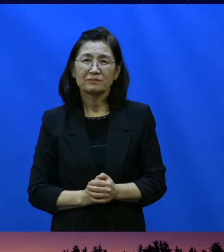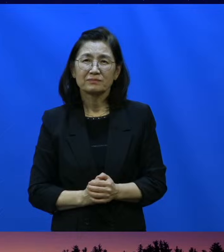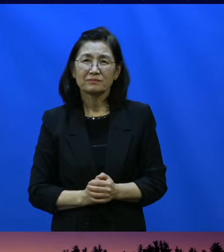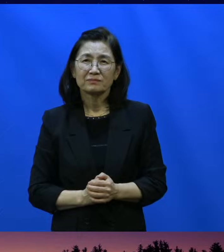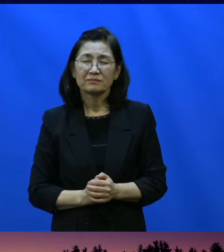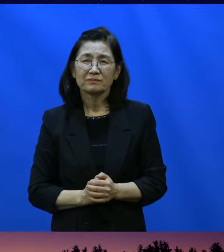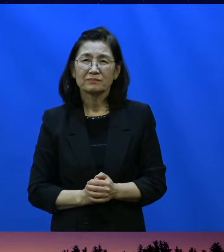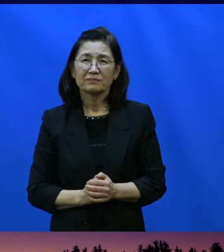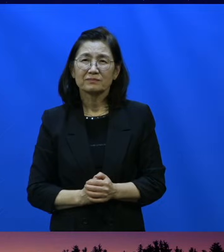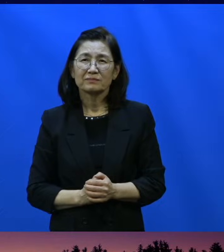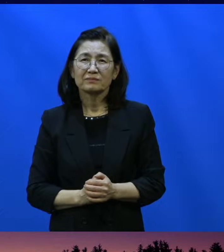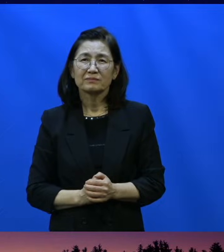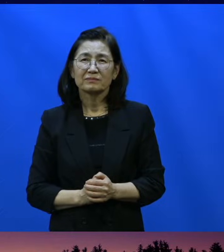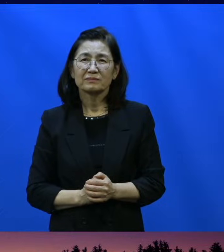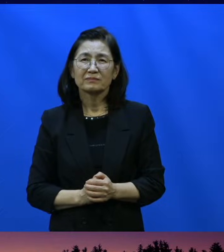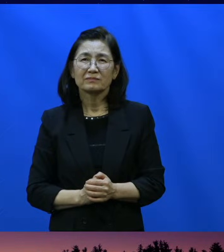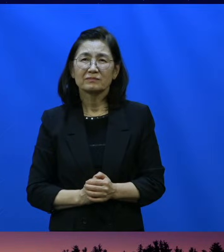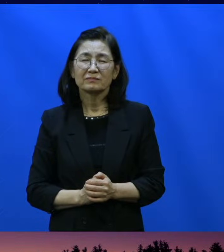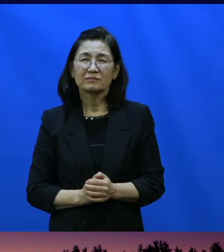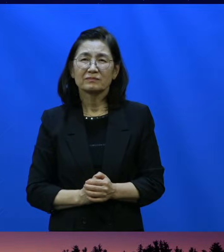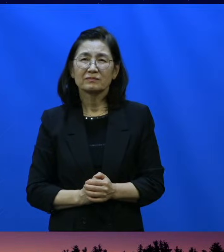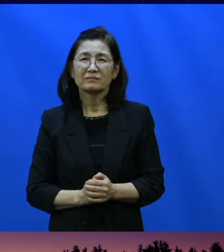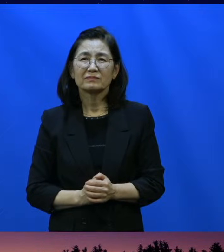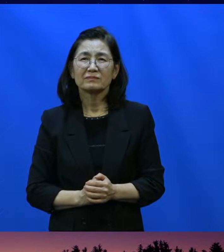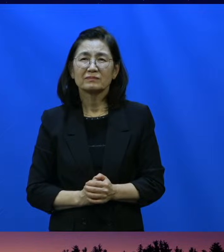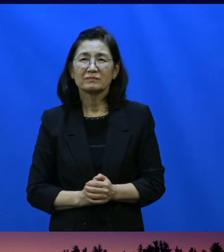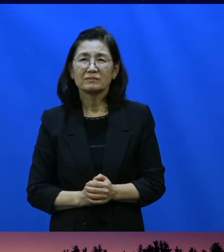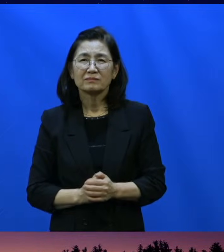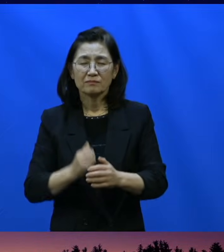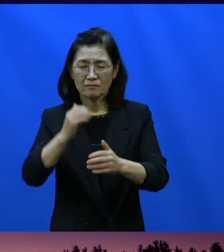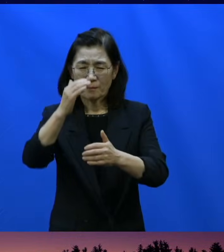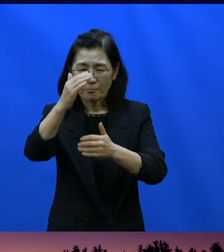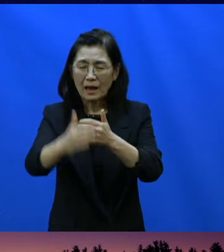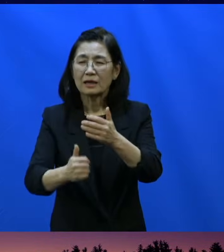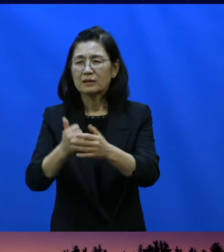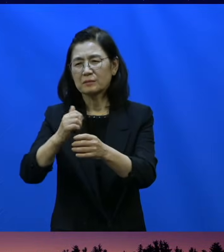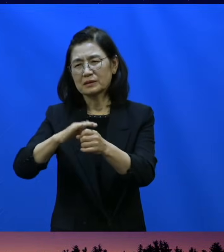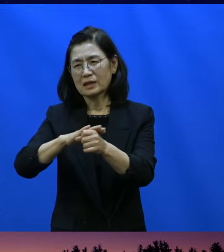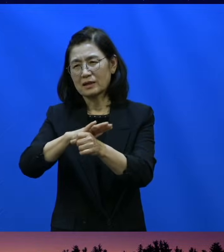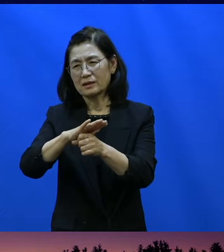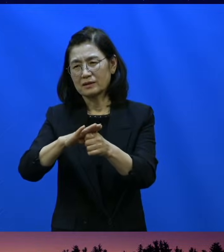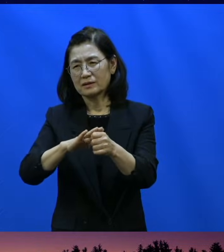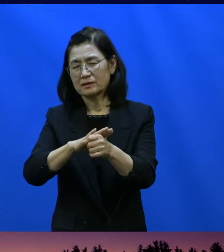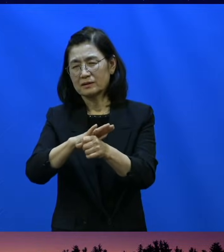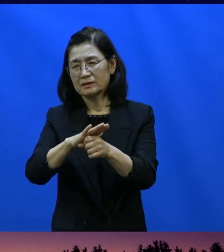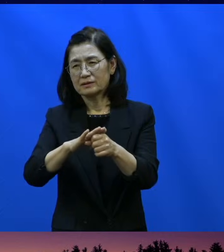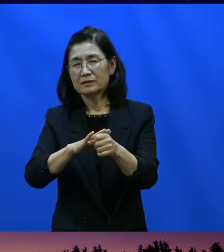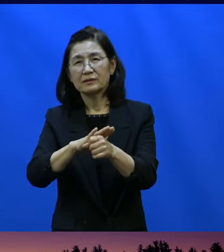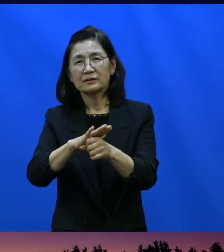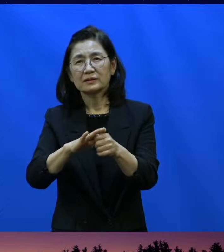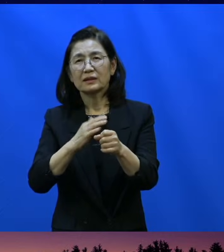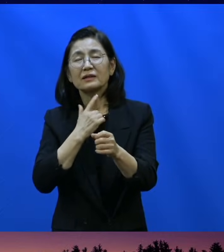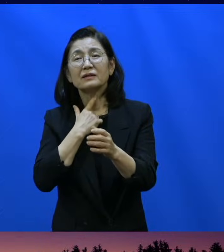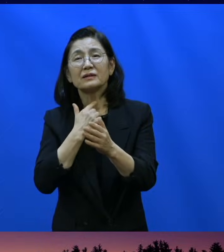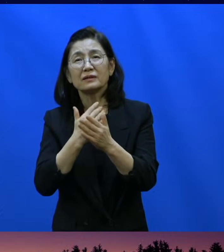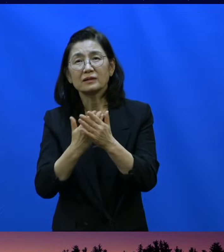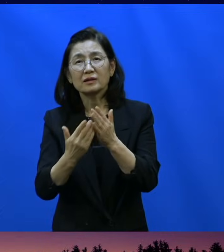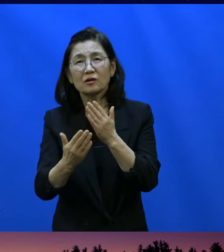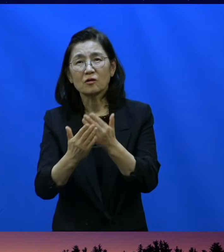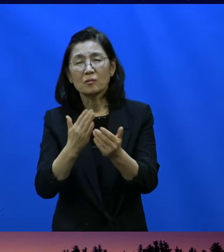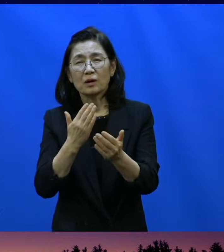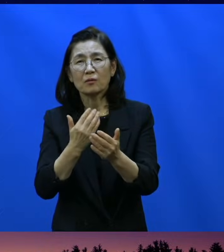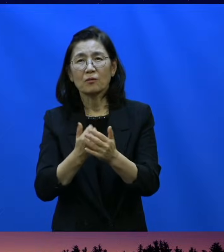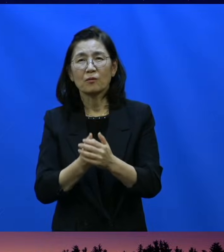이게 사랑이구나. 그게 하나님의 사랑이구나. 또 그 사랑이 다른